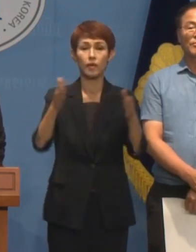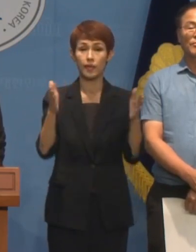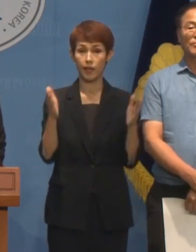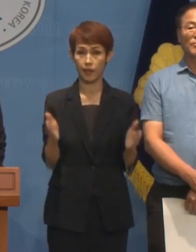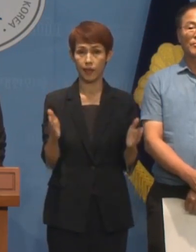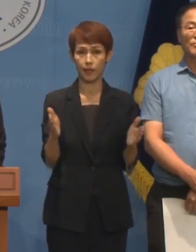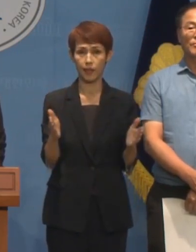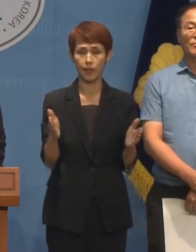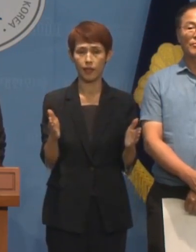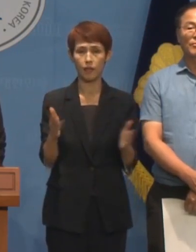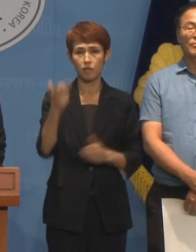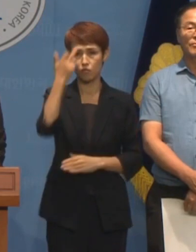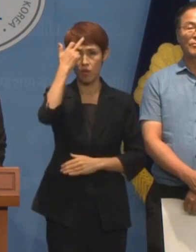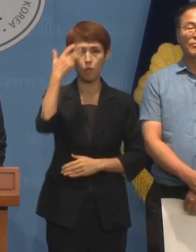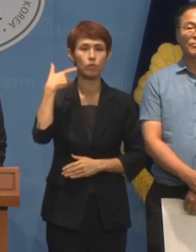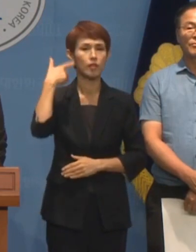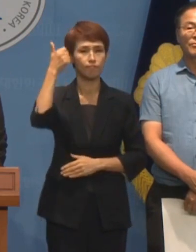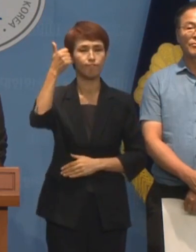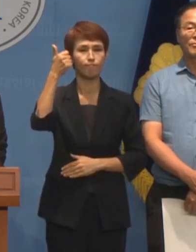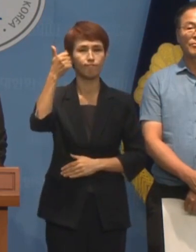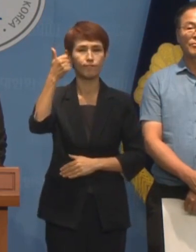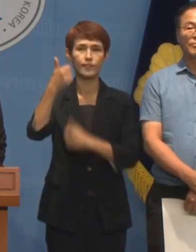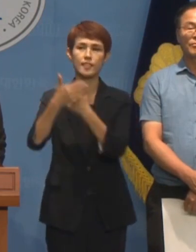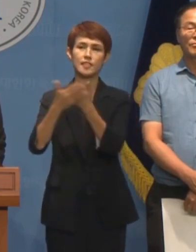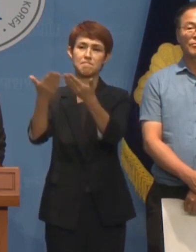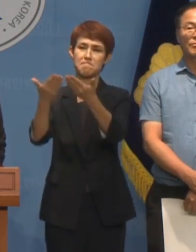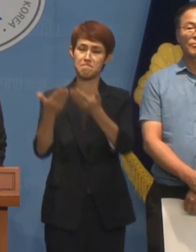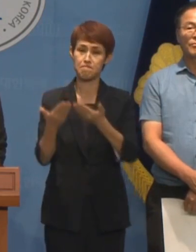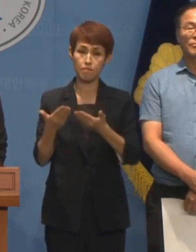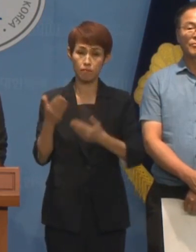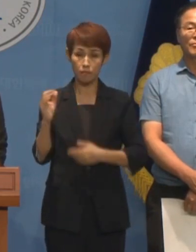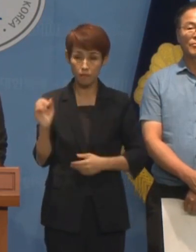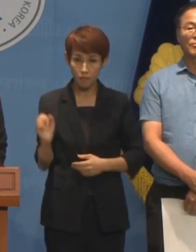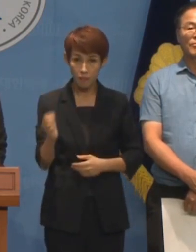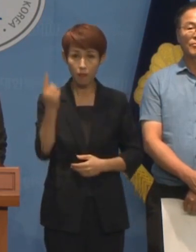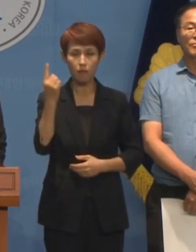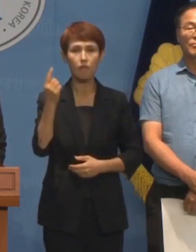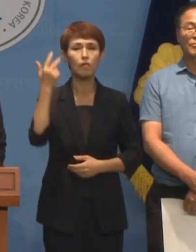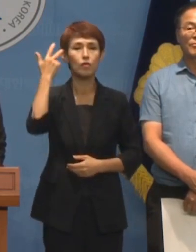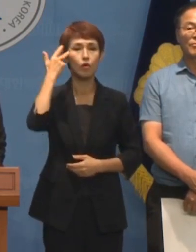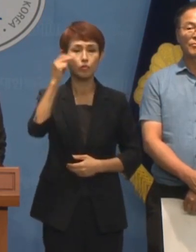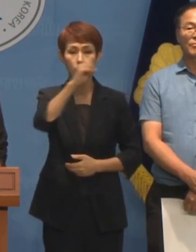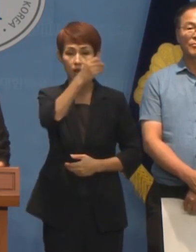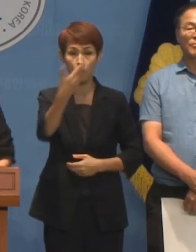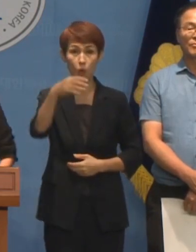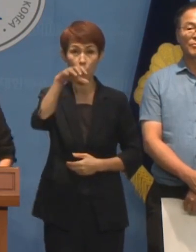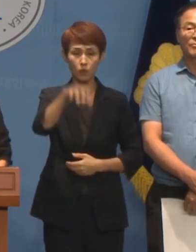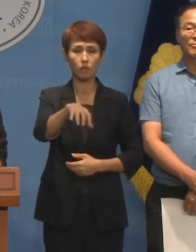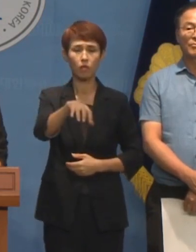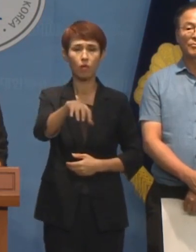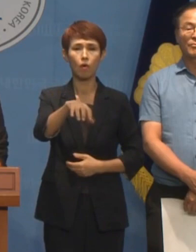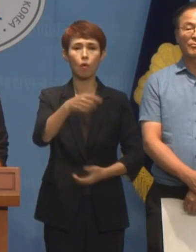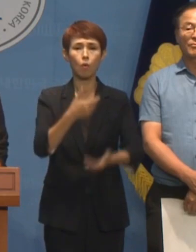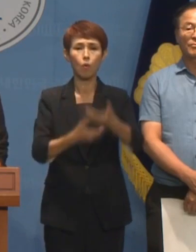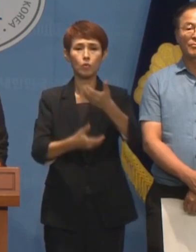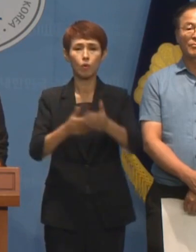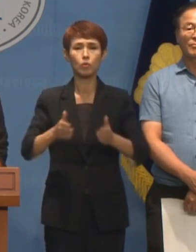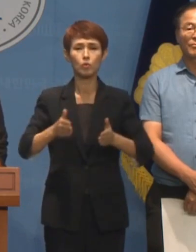목사님의 지지를 저희가 받았다라는 이유로 여주 양평에서 고속도로